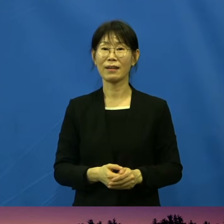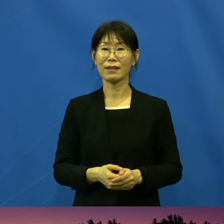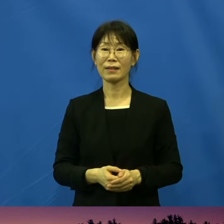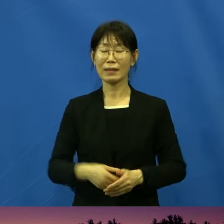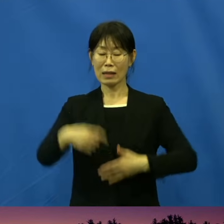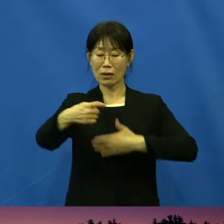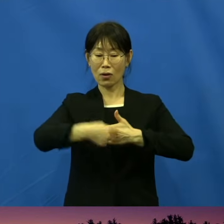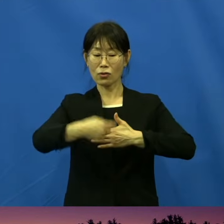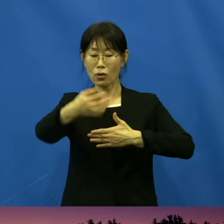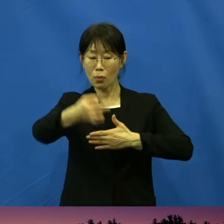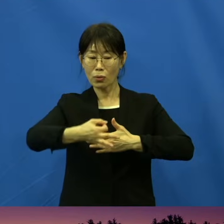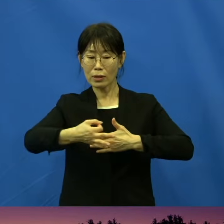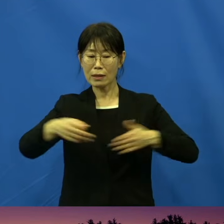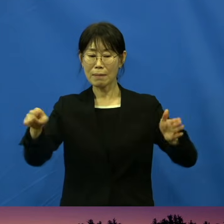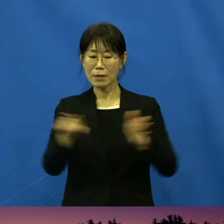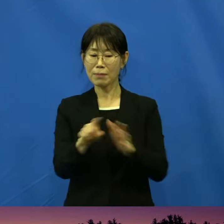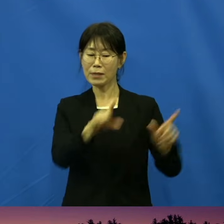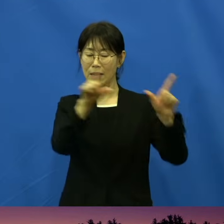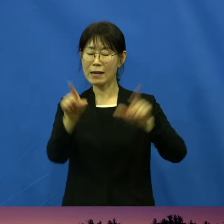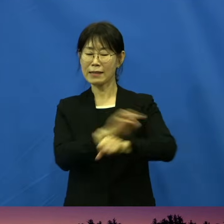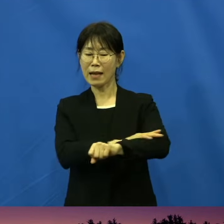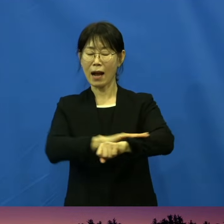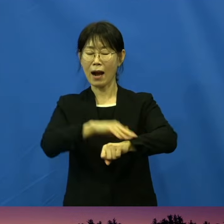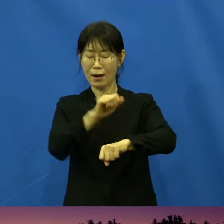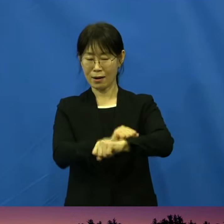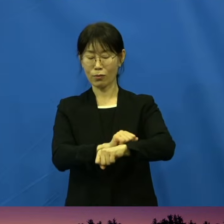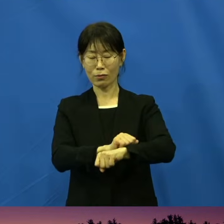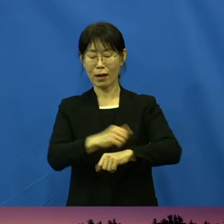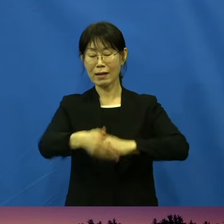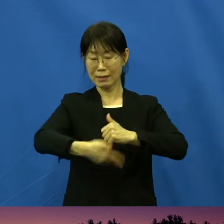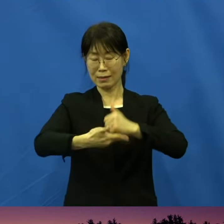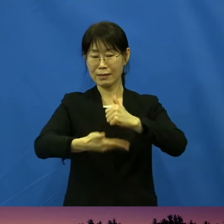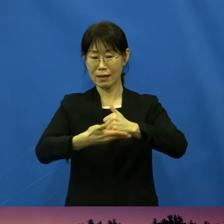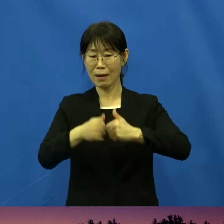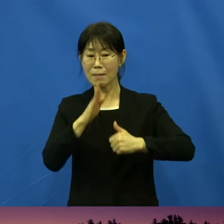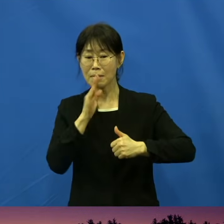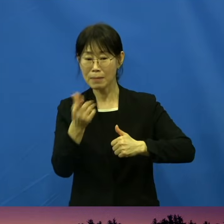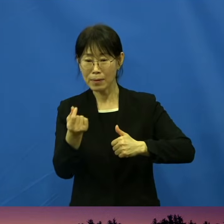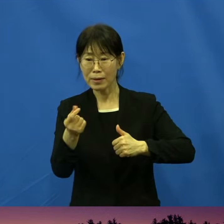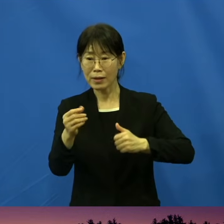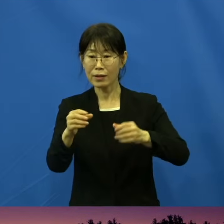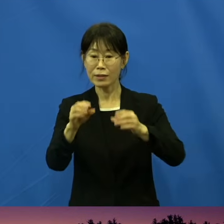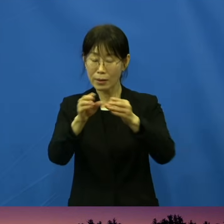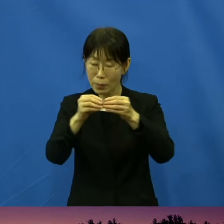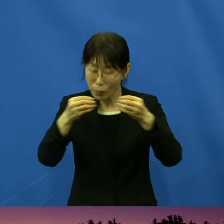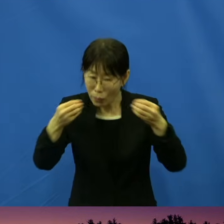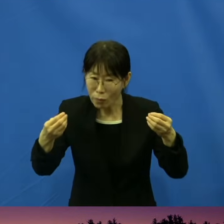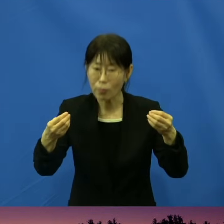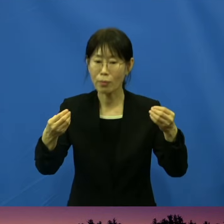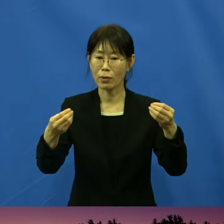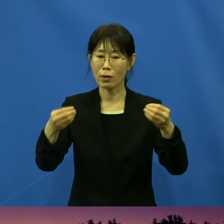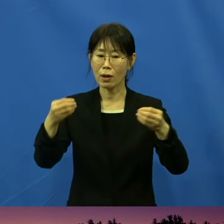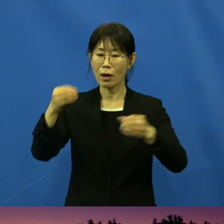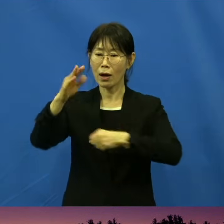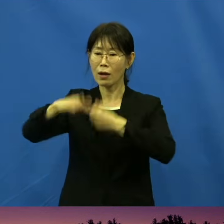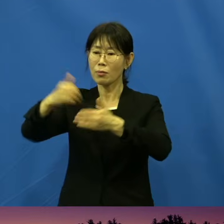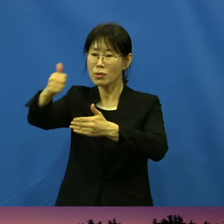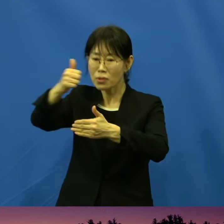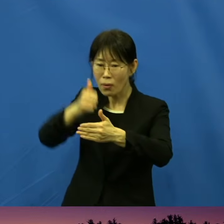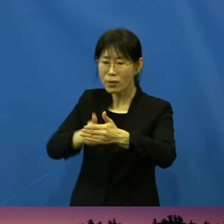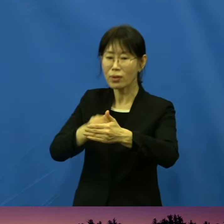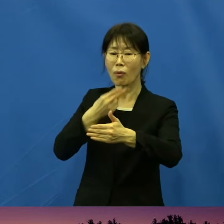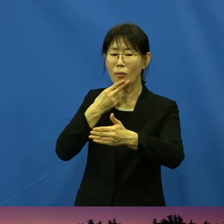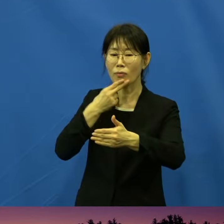잘한다고 평가를 받을지 모르지만 자기의 속에 실제적으로는 변화가 일어나지 않는 상태에 놓여